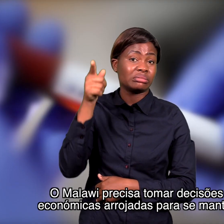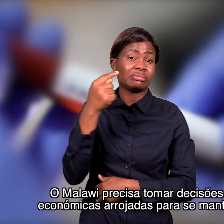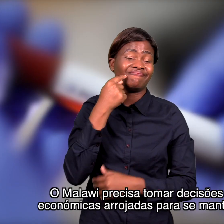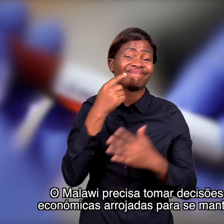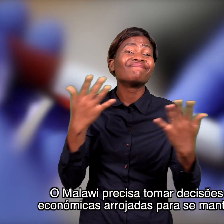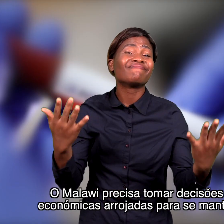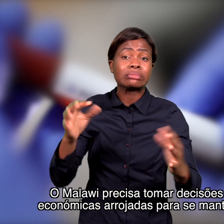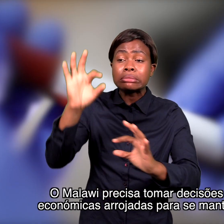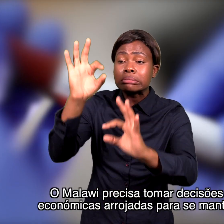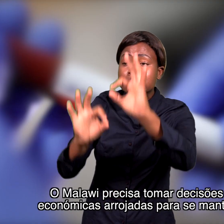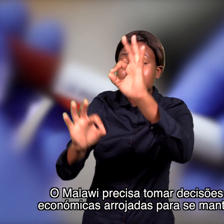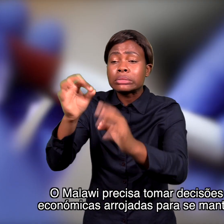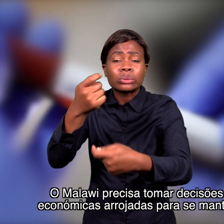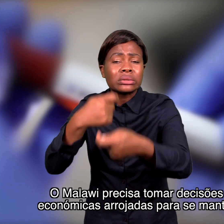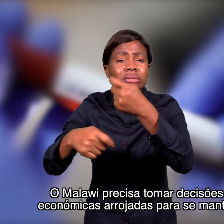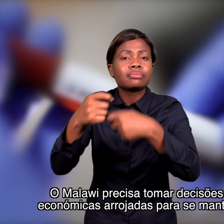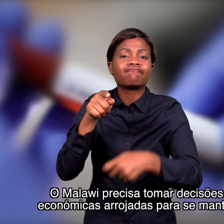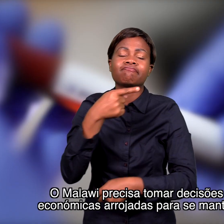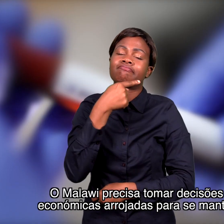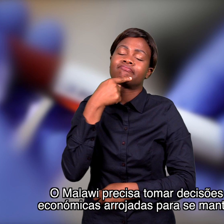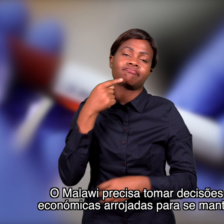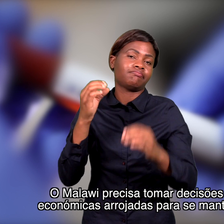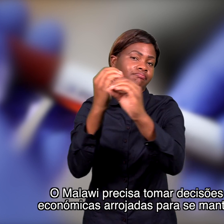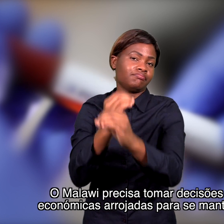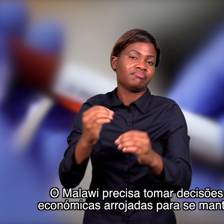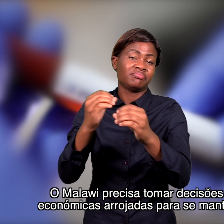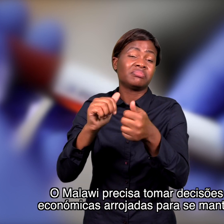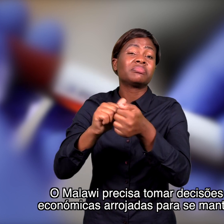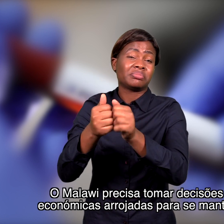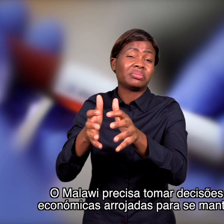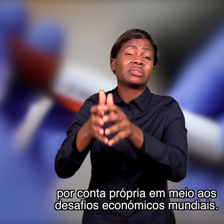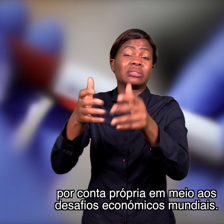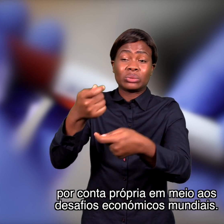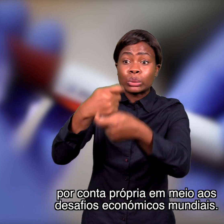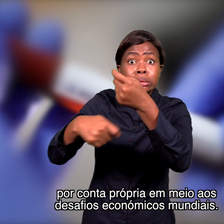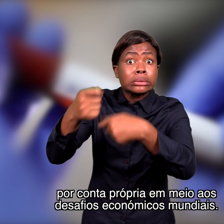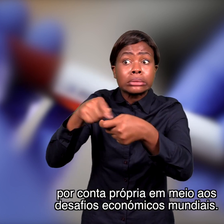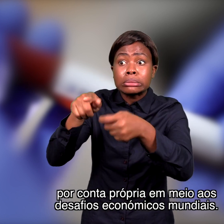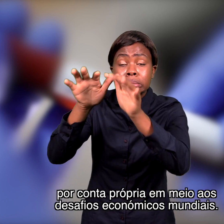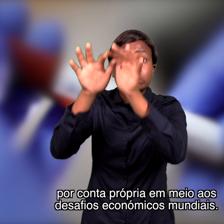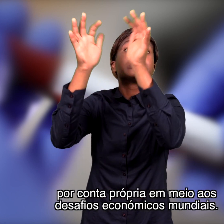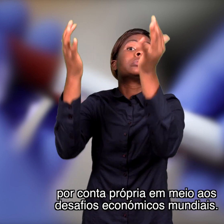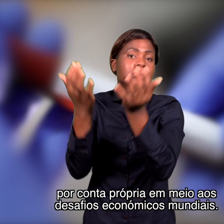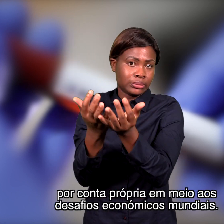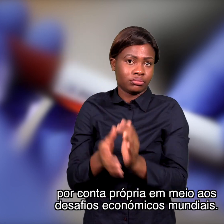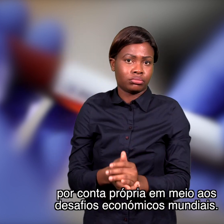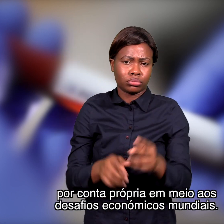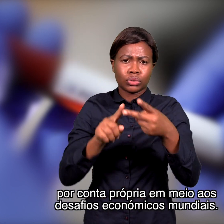O Malawi precisa tomar decisões econômicas arrojadas para se manter por conta própria em meio aos desafios